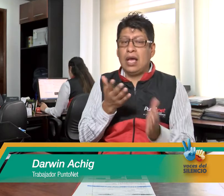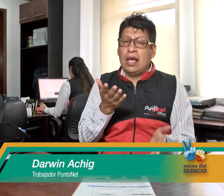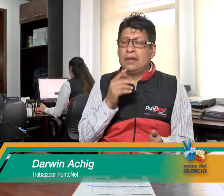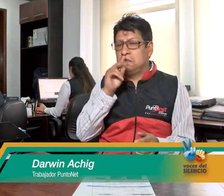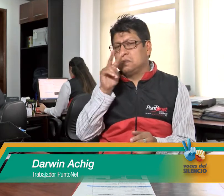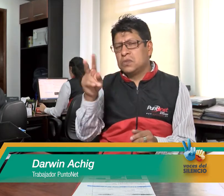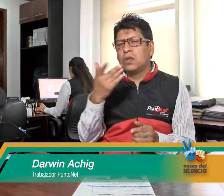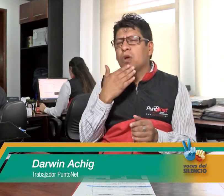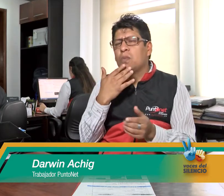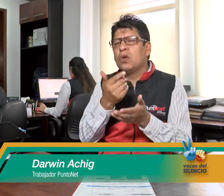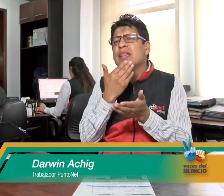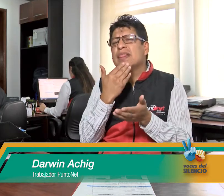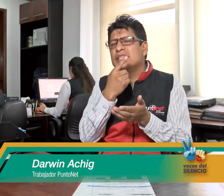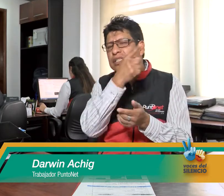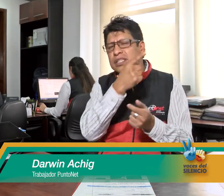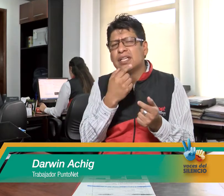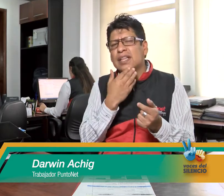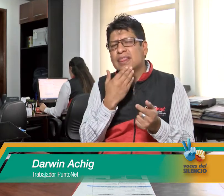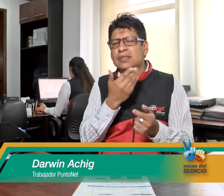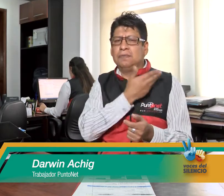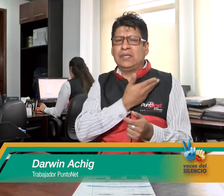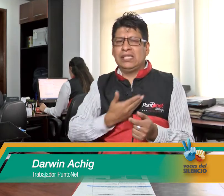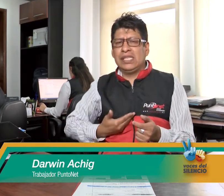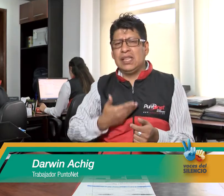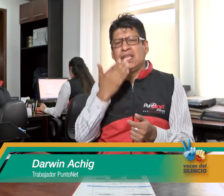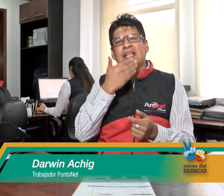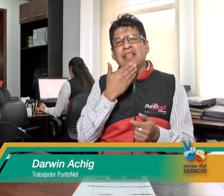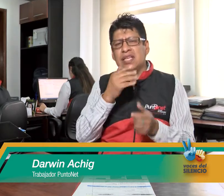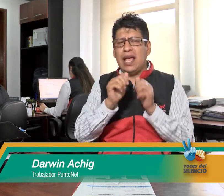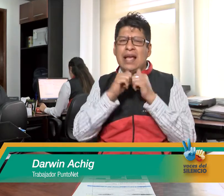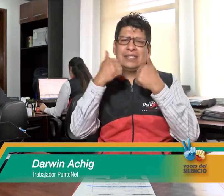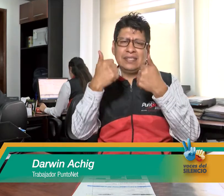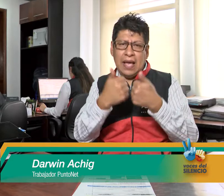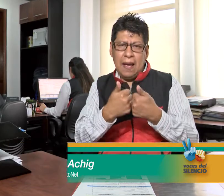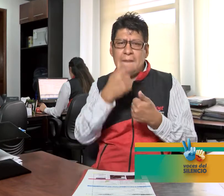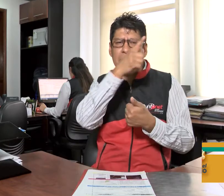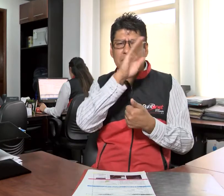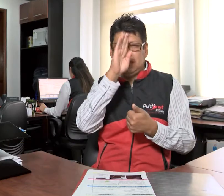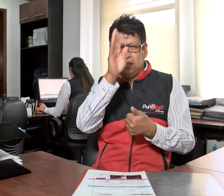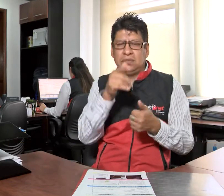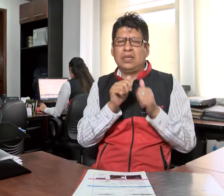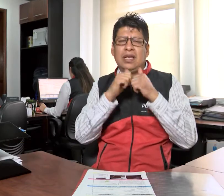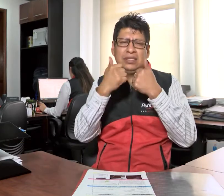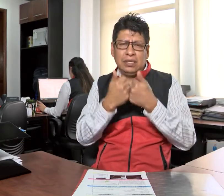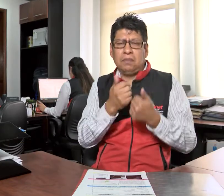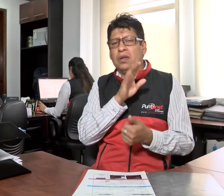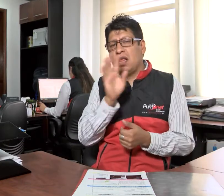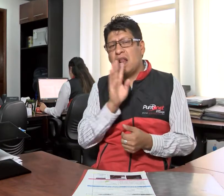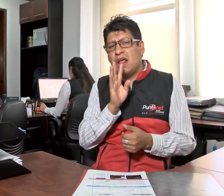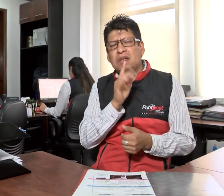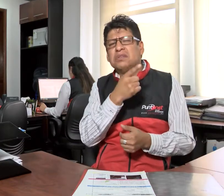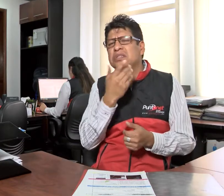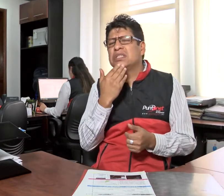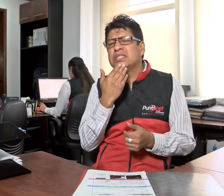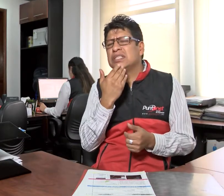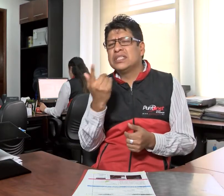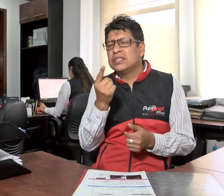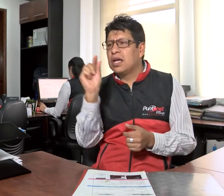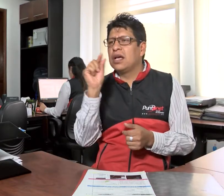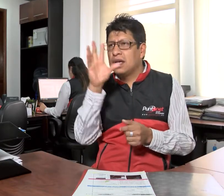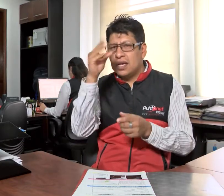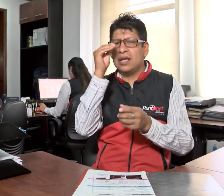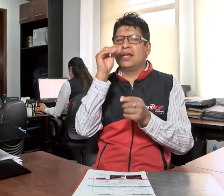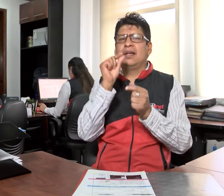me acerqué y le pregunté cómo lo hacía le pedí su ayuda es decir que me explique lo que estaba disertando el